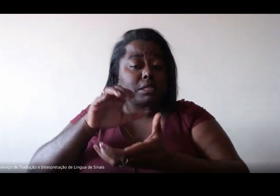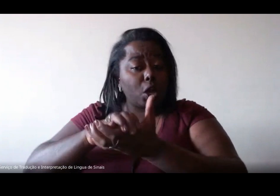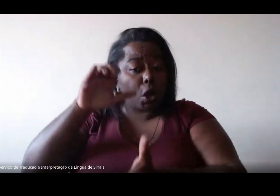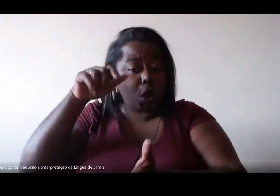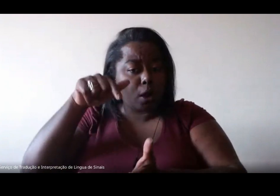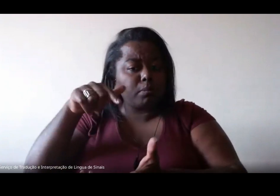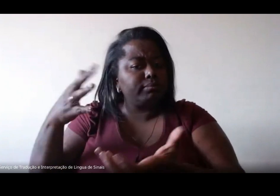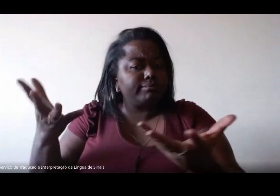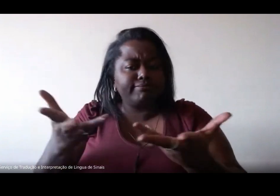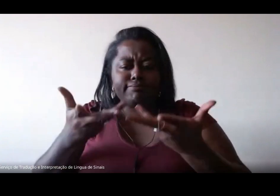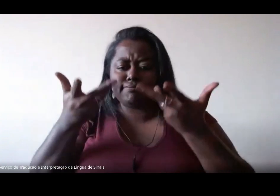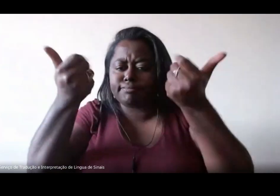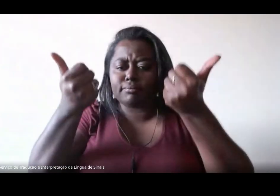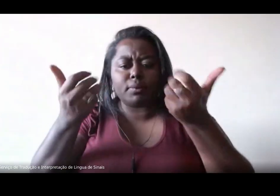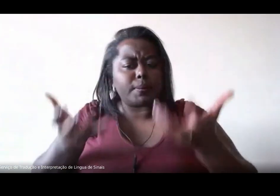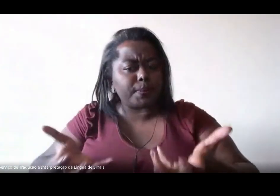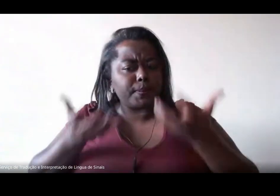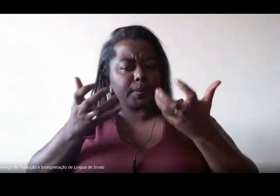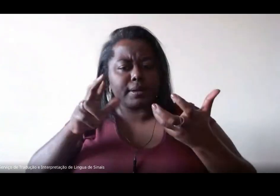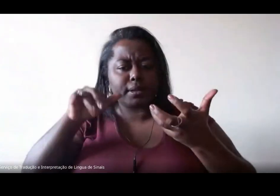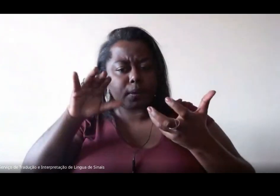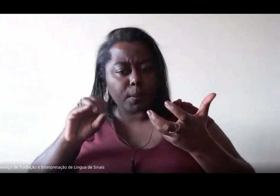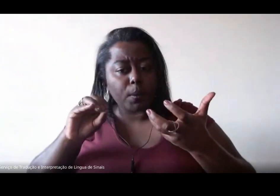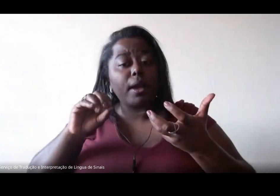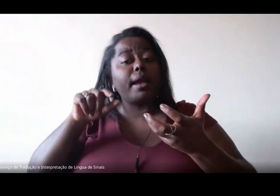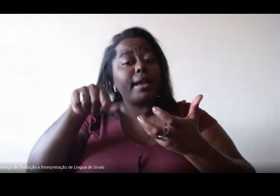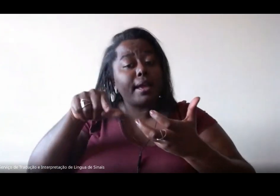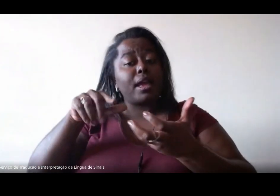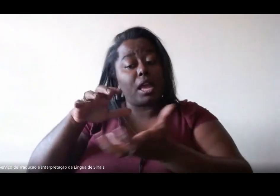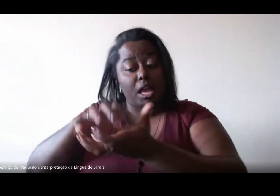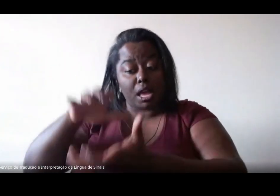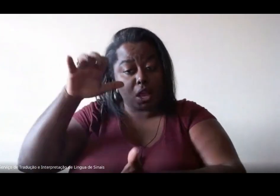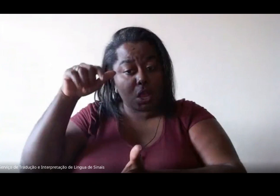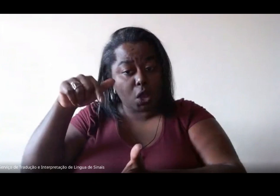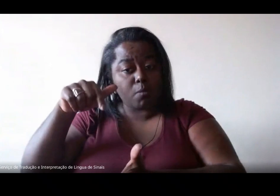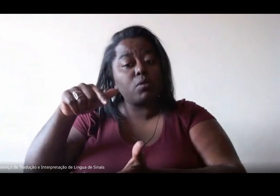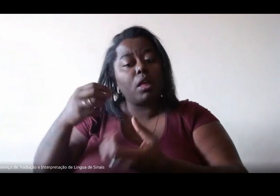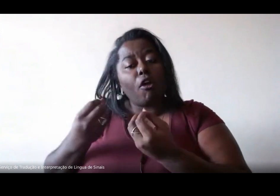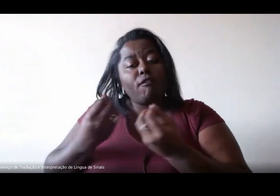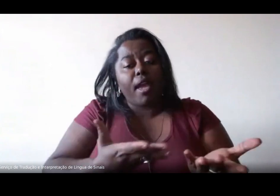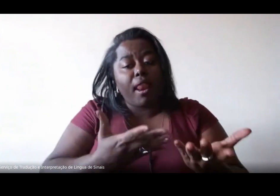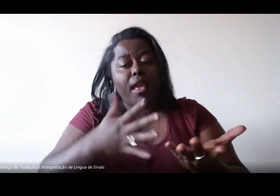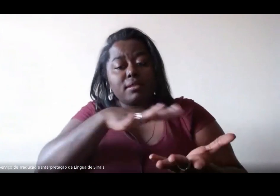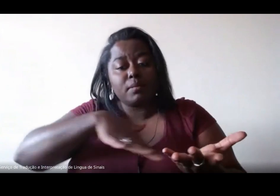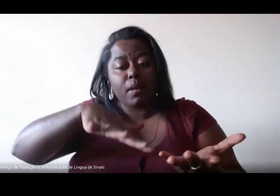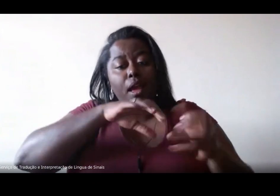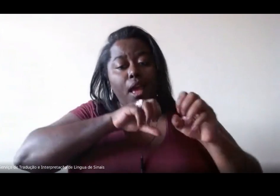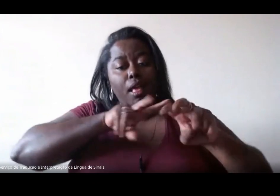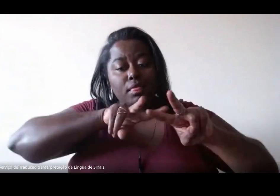Claro, e nele a aplicação da análise do discurso tem proporcionado trabalhos muito bons, assim, bastante